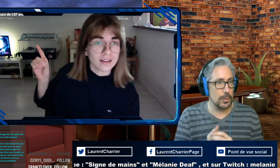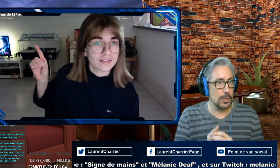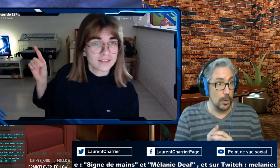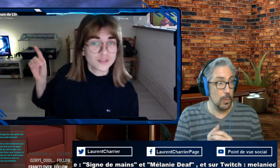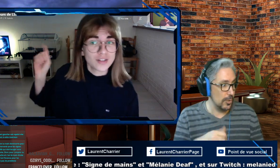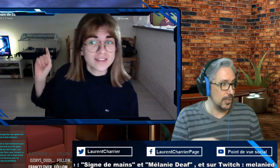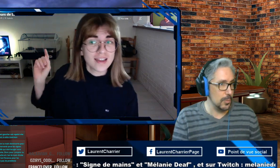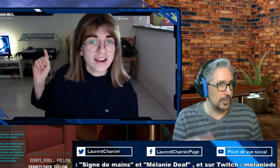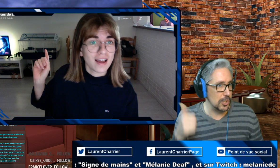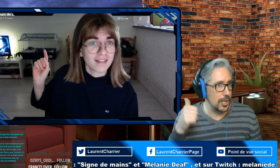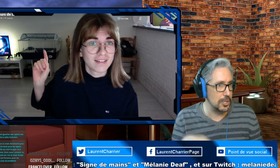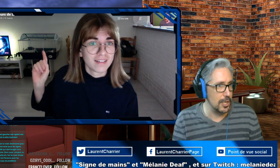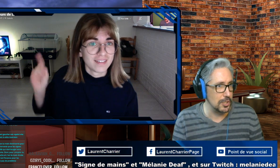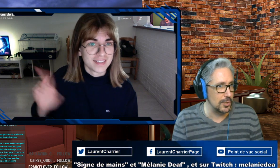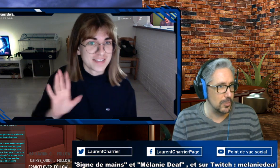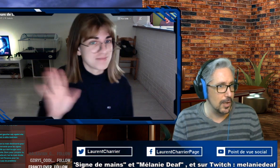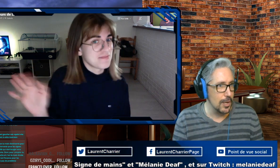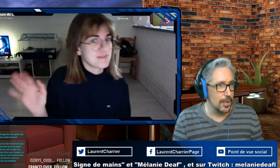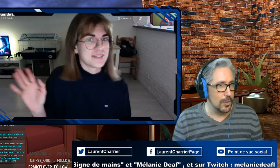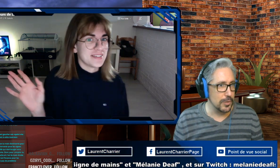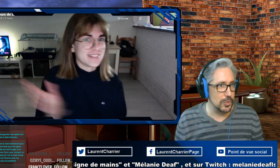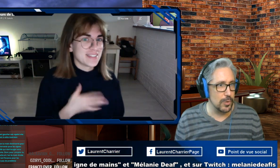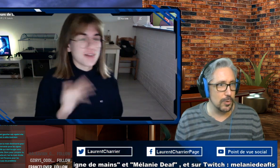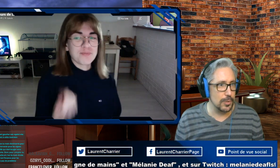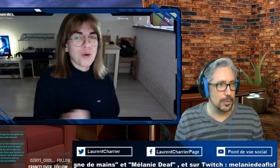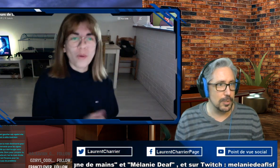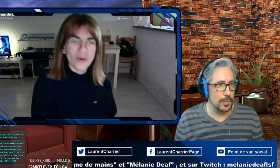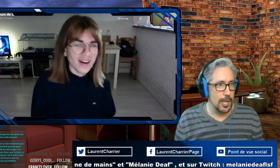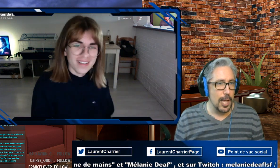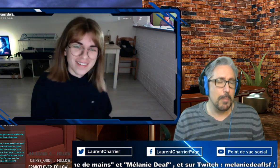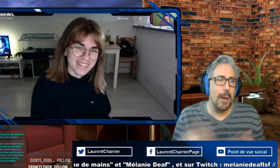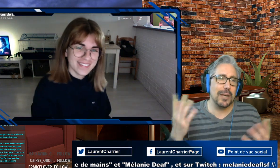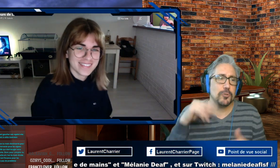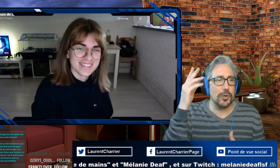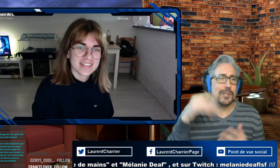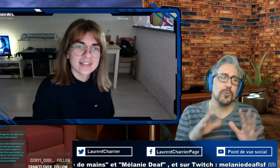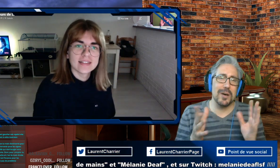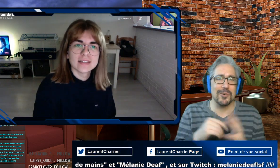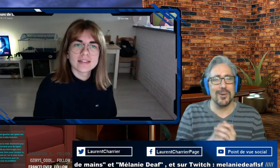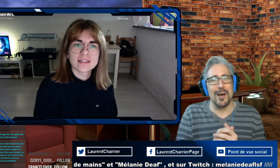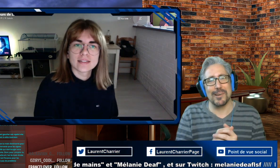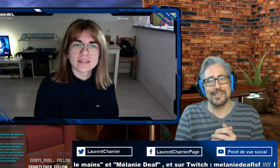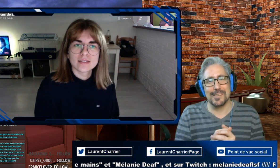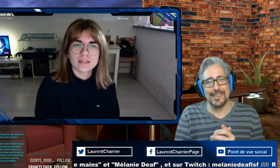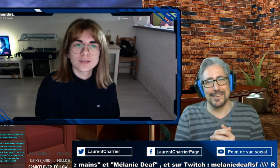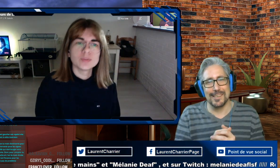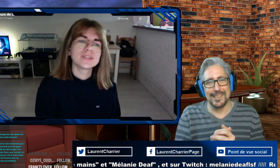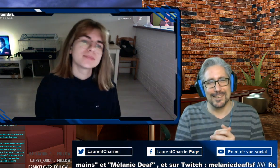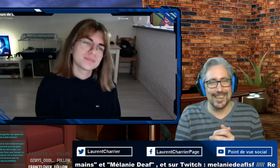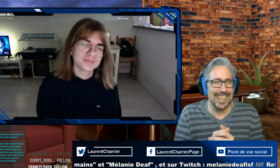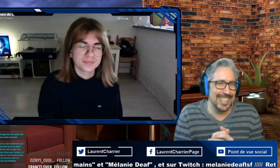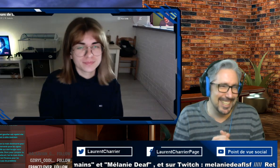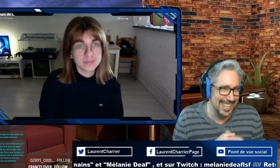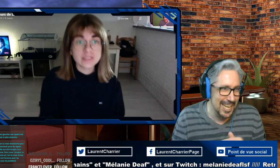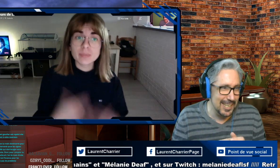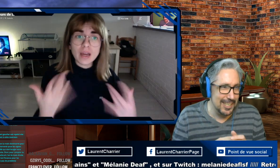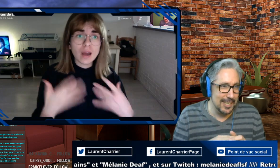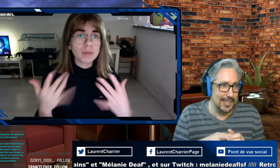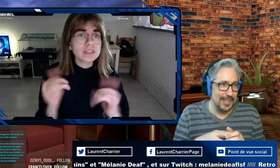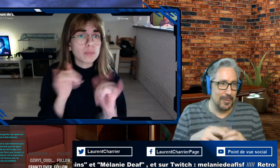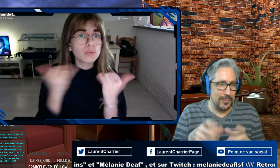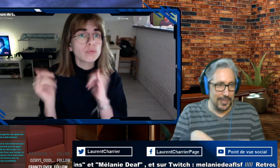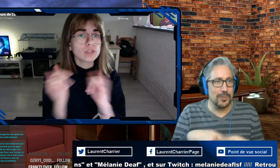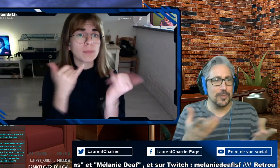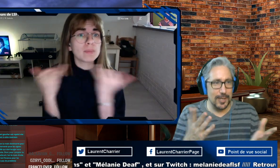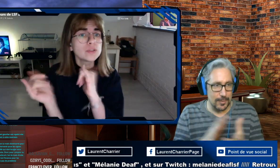les cartes. Ouais, moi aussi, je l'ai celui-là. Bah après, tu connais tout par cœur. Après, c'est... Oui. Voilà. C'est bien.